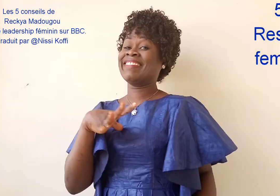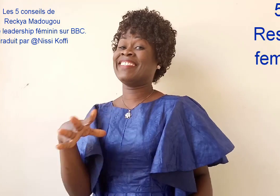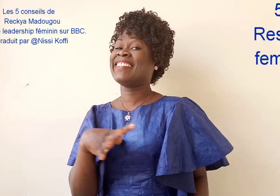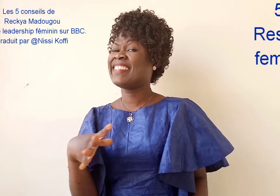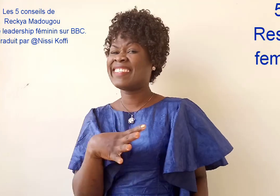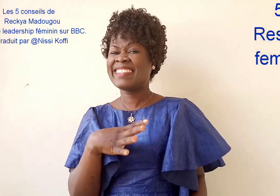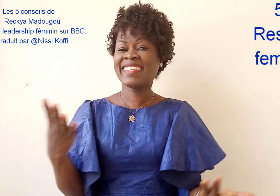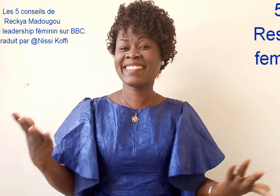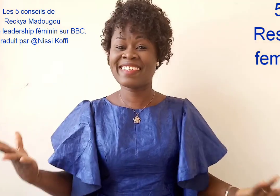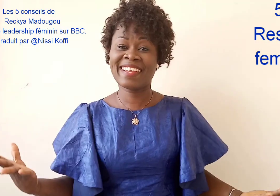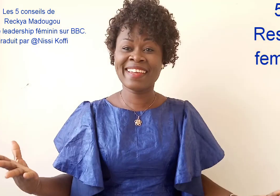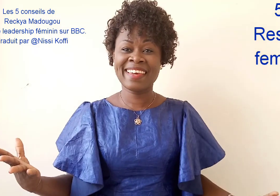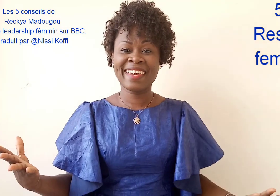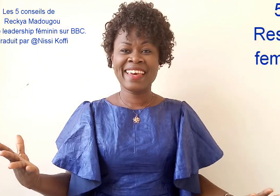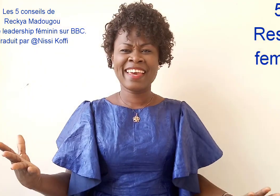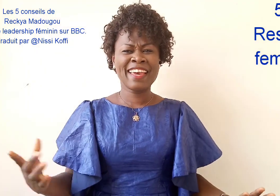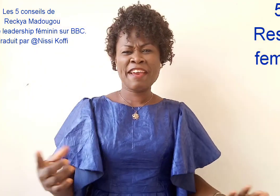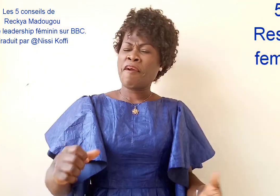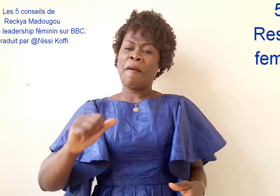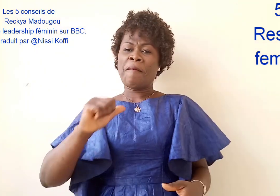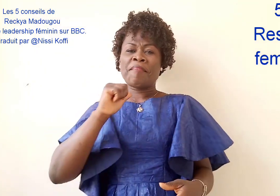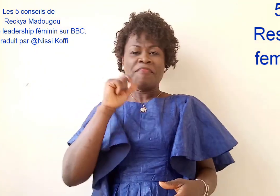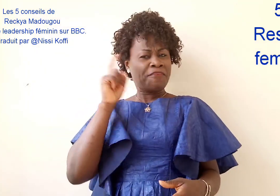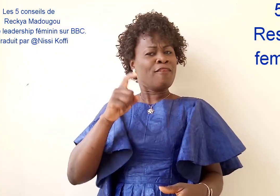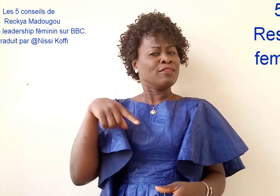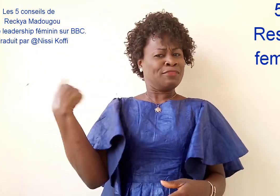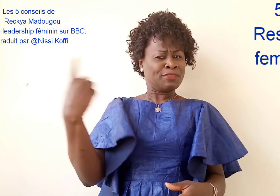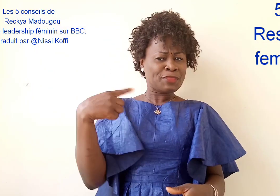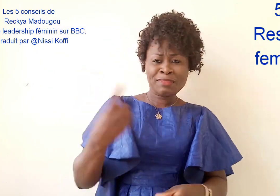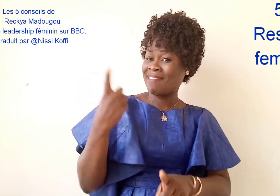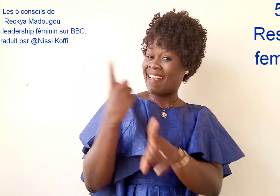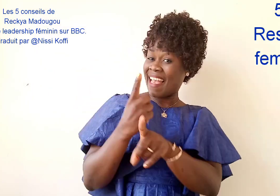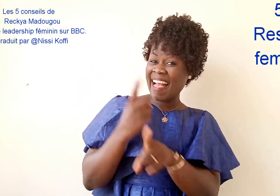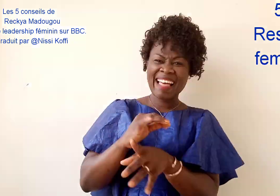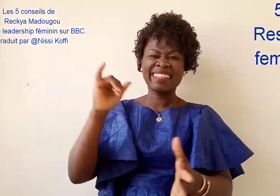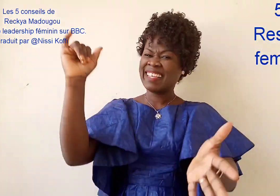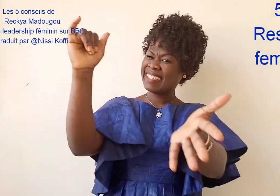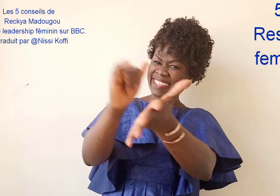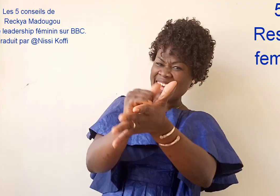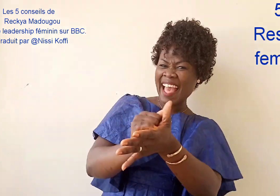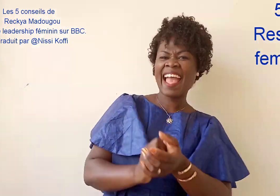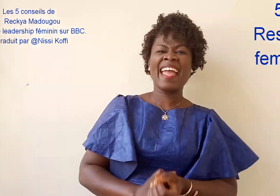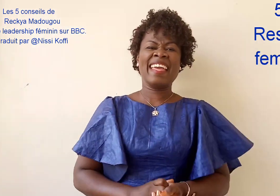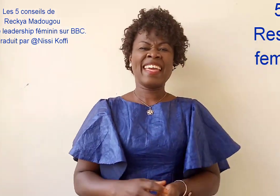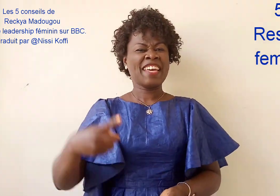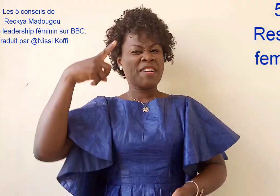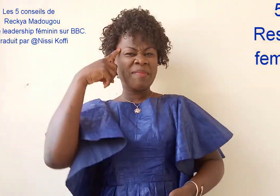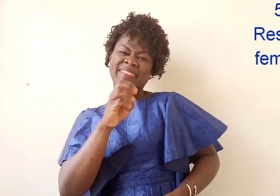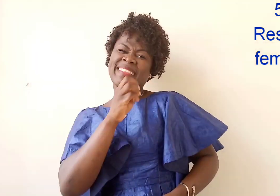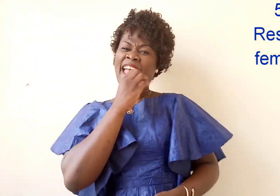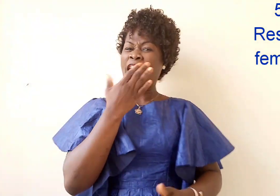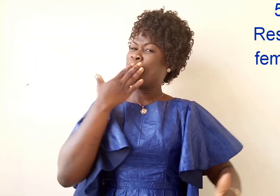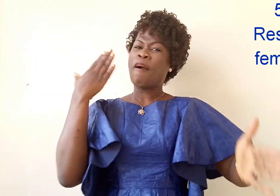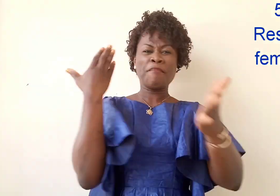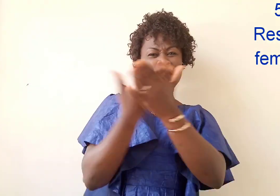ça, il n'y a juste pas de prix à cultiver ensemble ce caractère, je dirais,